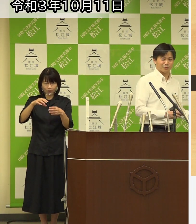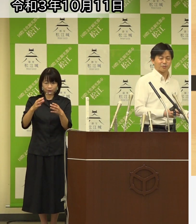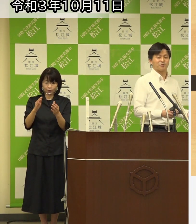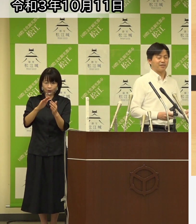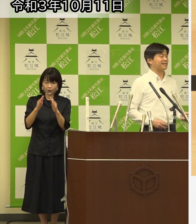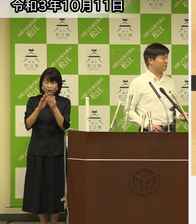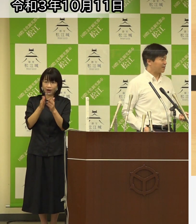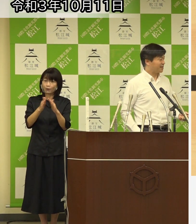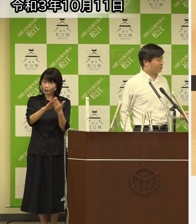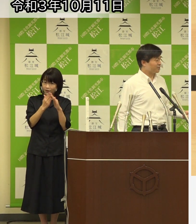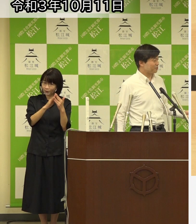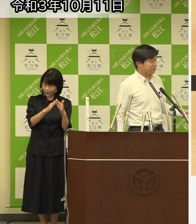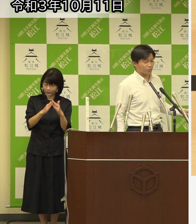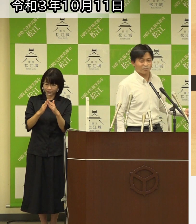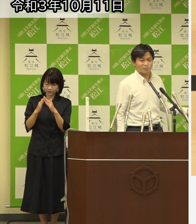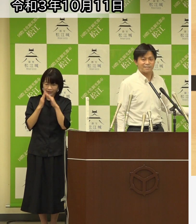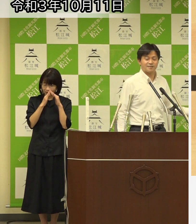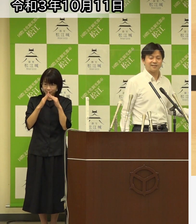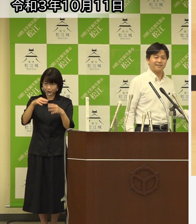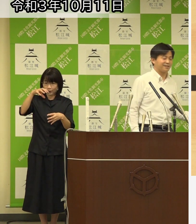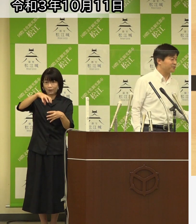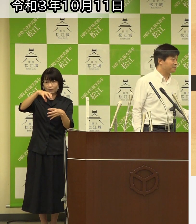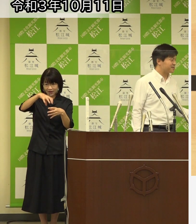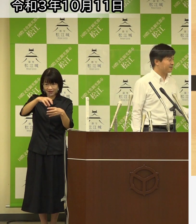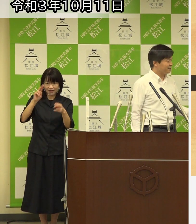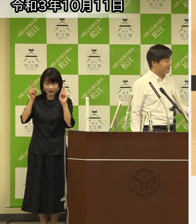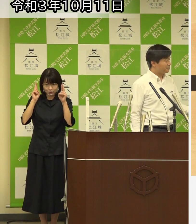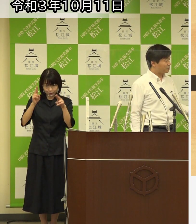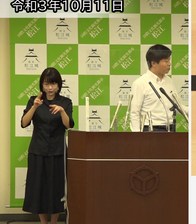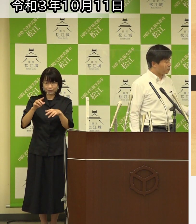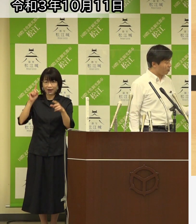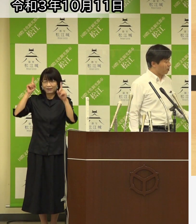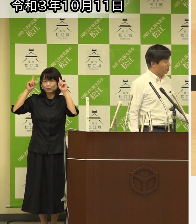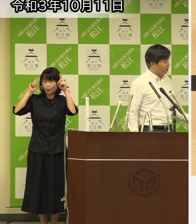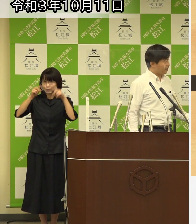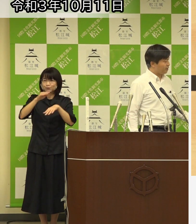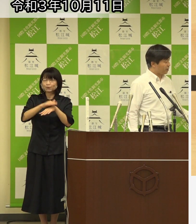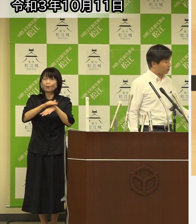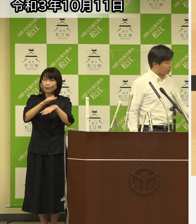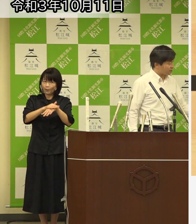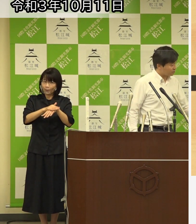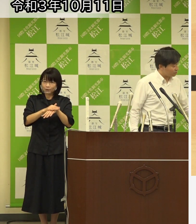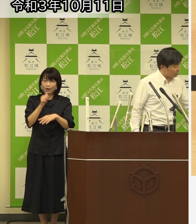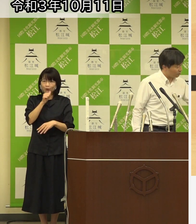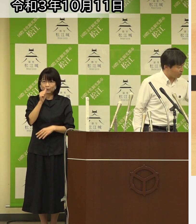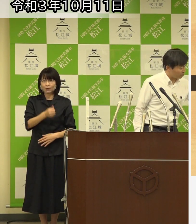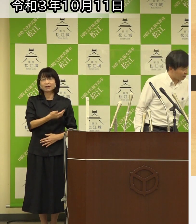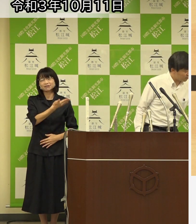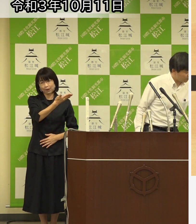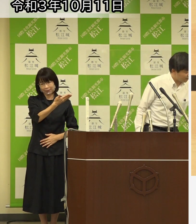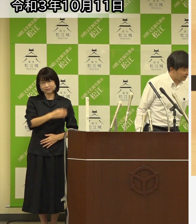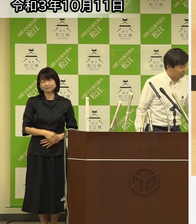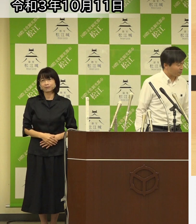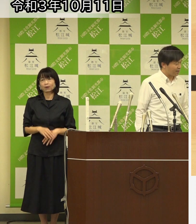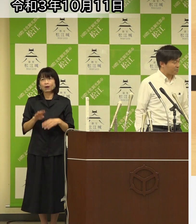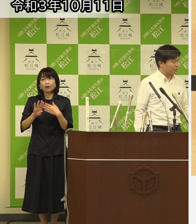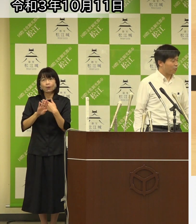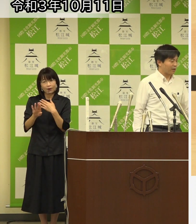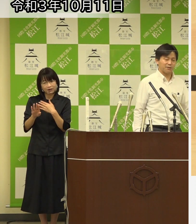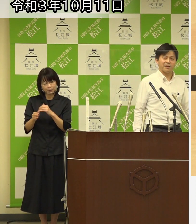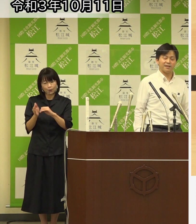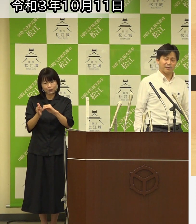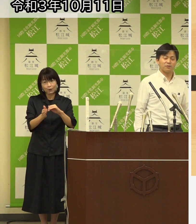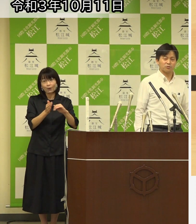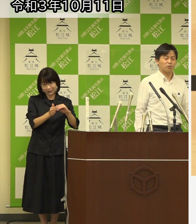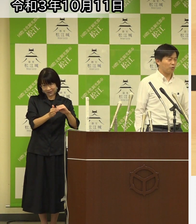る、その作り方とかそういったことを披露させていただいております。まあ、今後も、親子で作る料理のレシピであるとか、まあ、